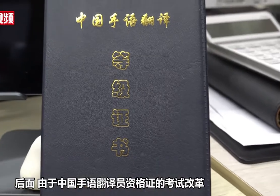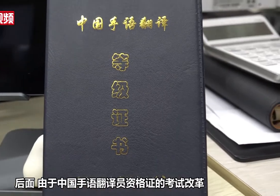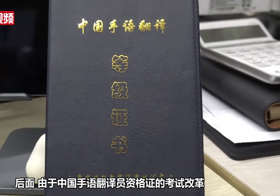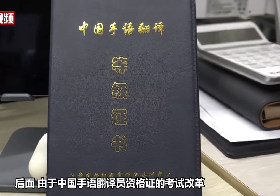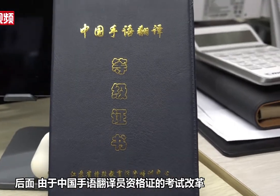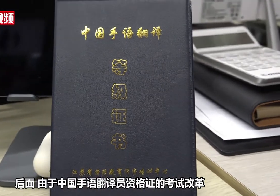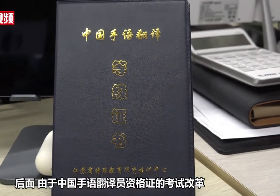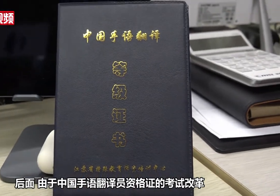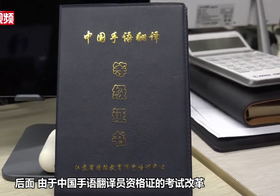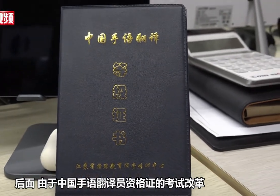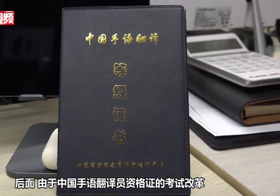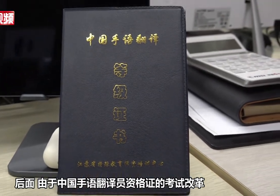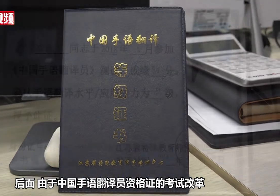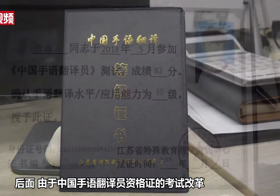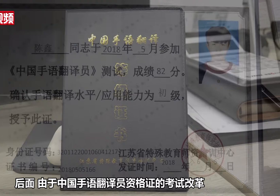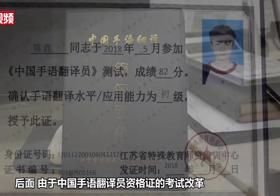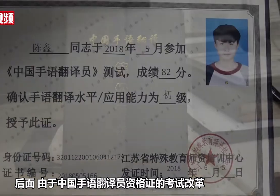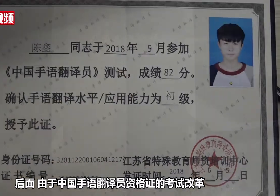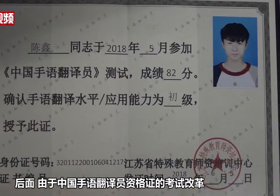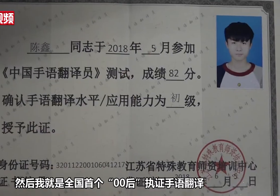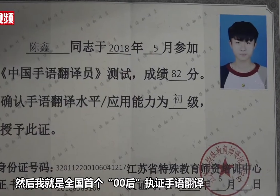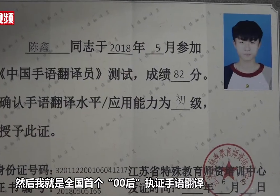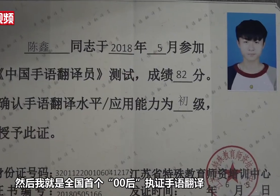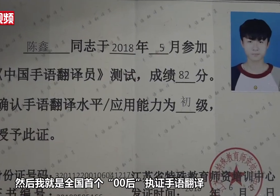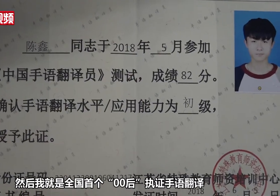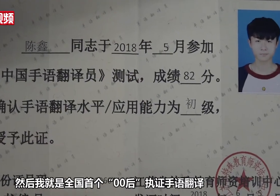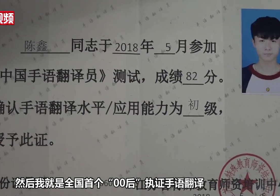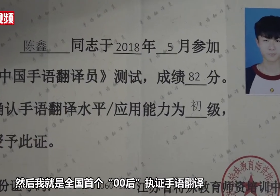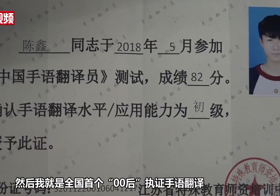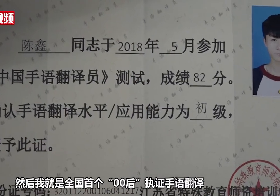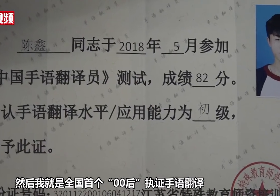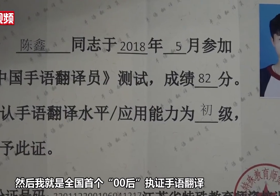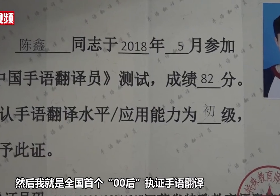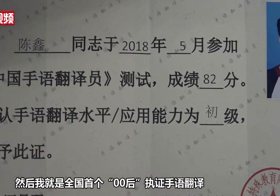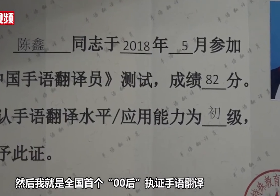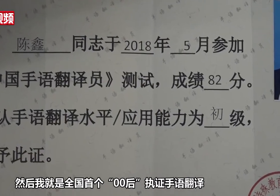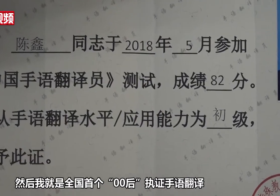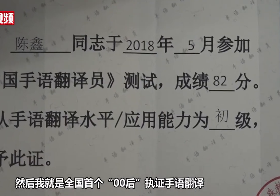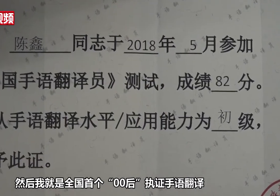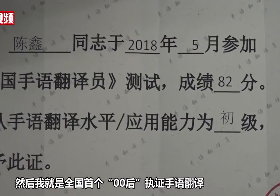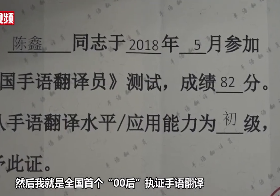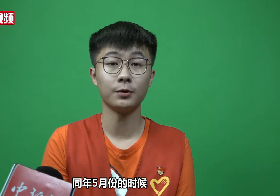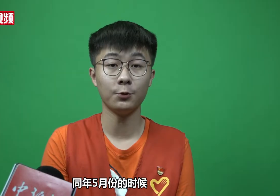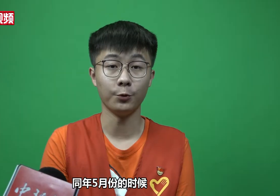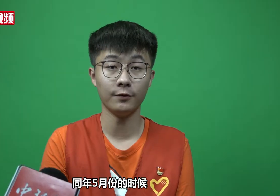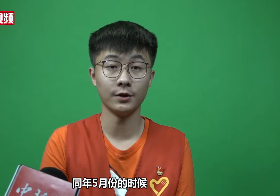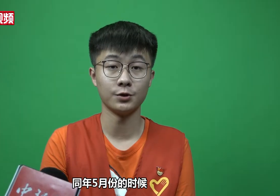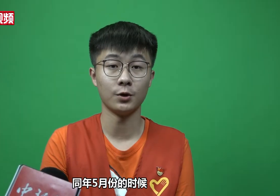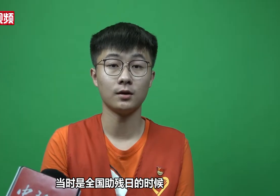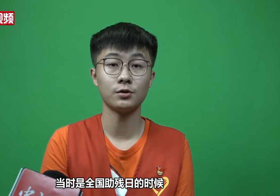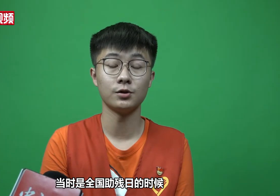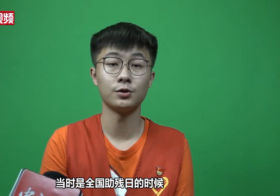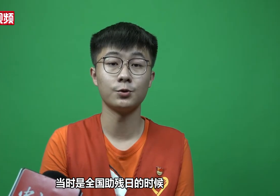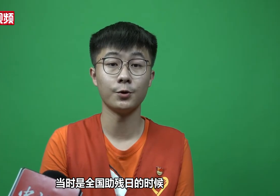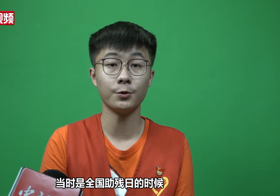中国手语翻译员资格证的考试改革，然后我就是全国首个00后执政手语翻译。同年5月份的